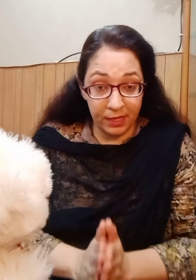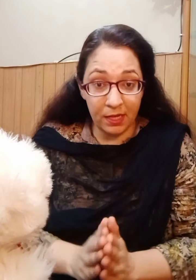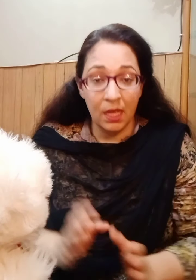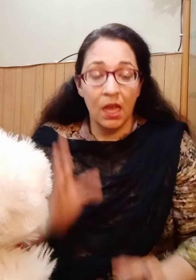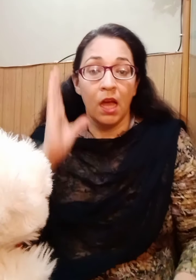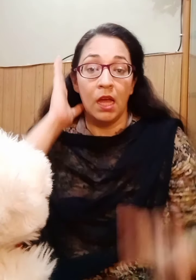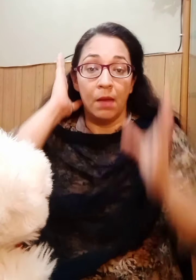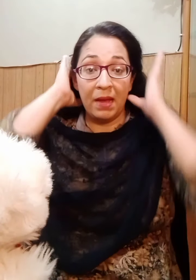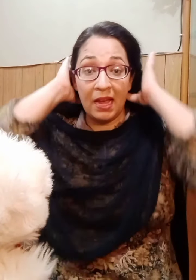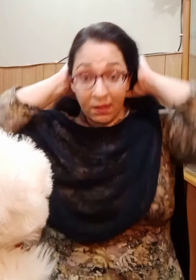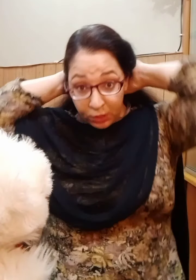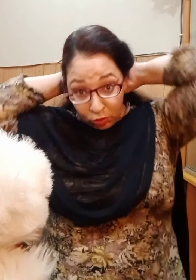मैं